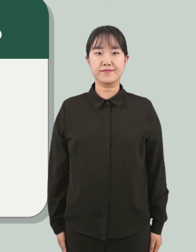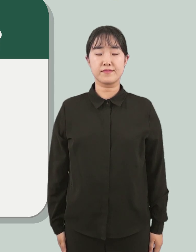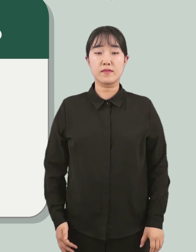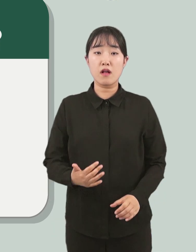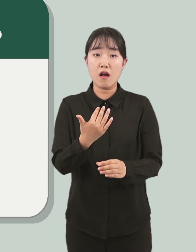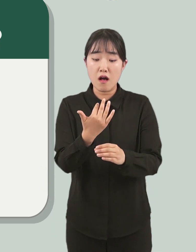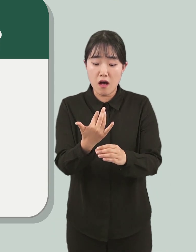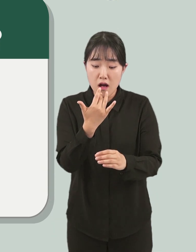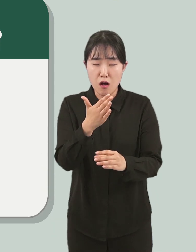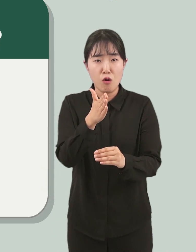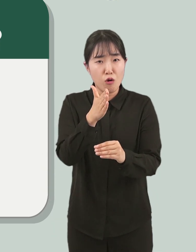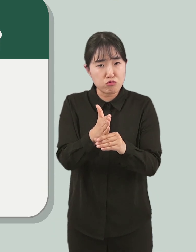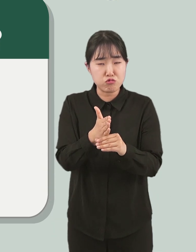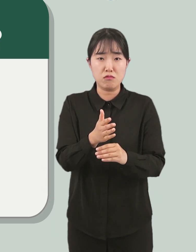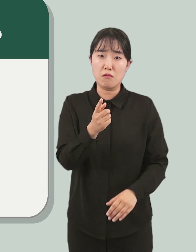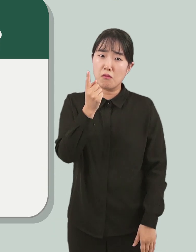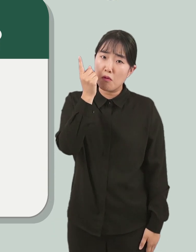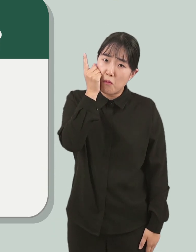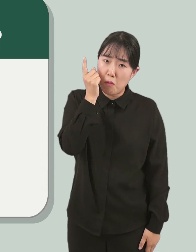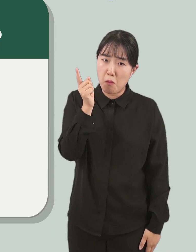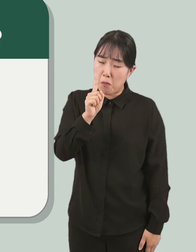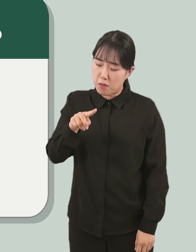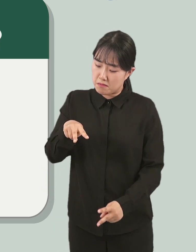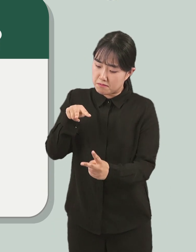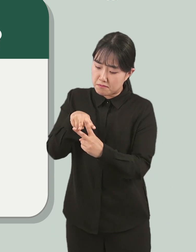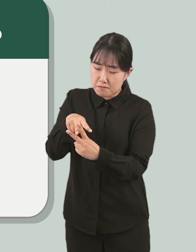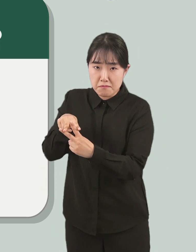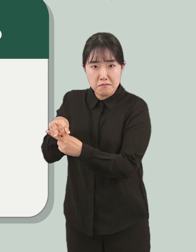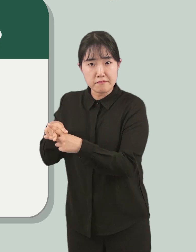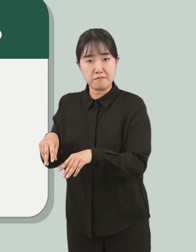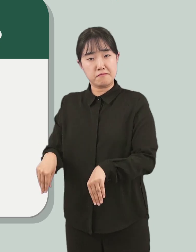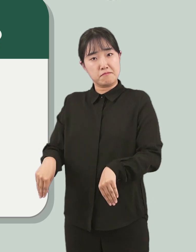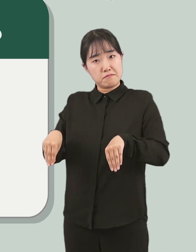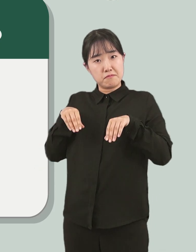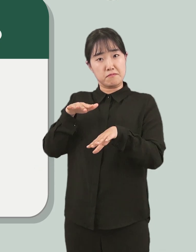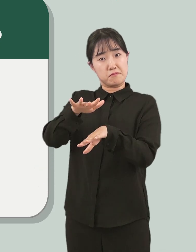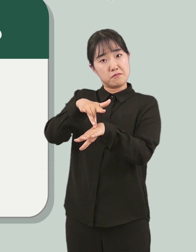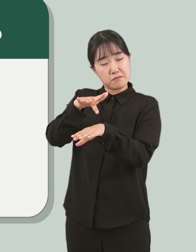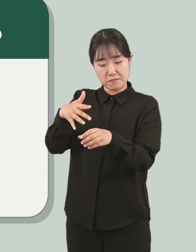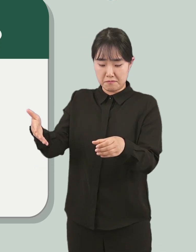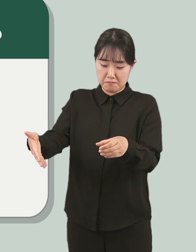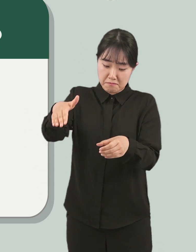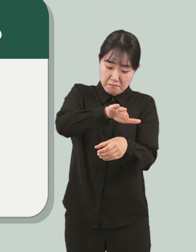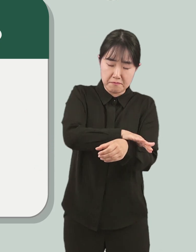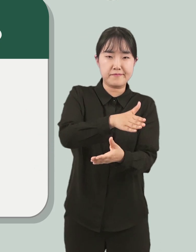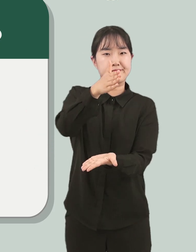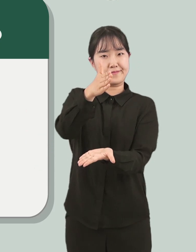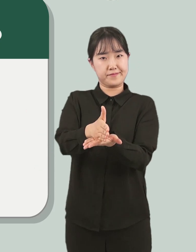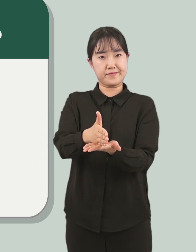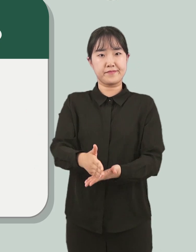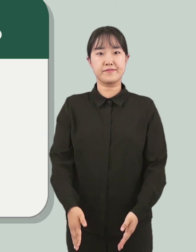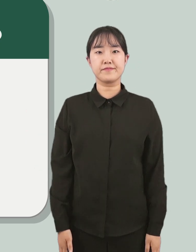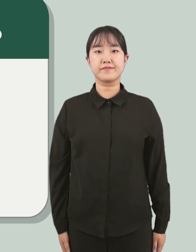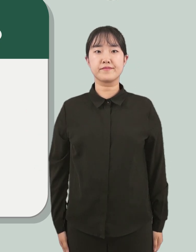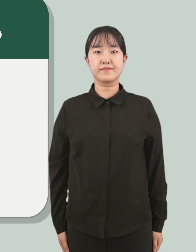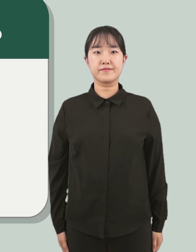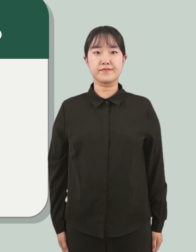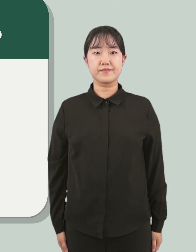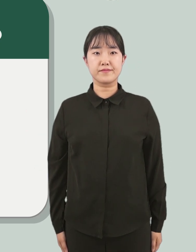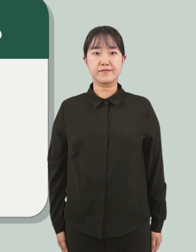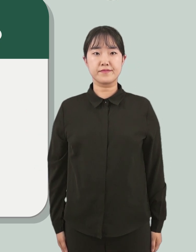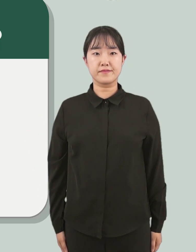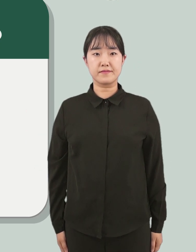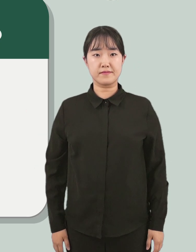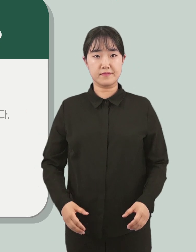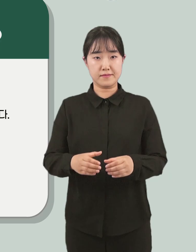담요나 타월로 본체를 덮지 말아야 하며 휴대전화와 같은 전자기기는 30cm 이상 떨어뜨려야 성능이